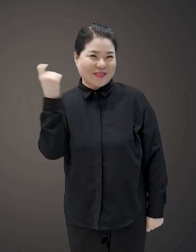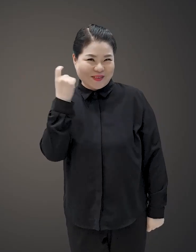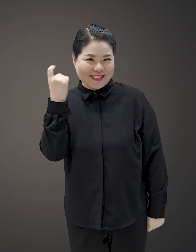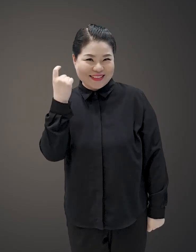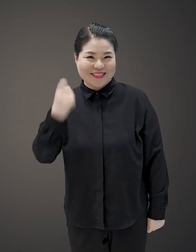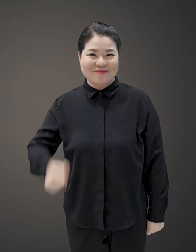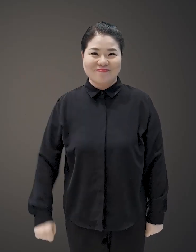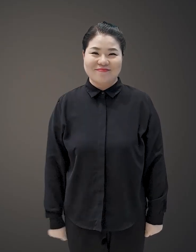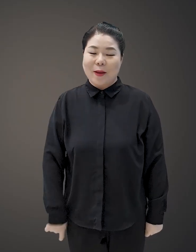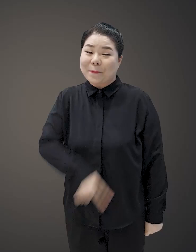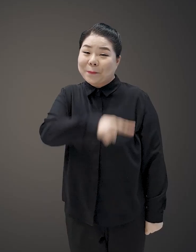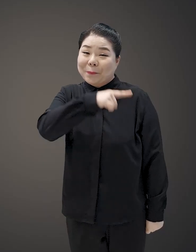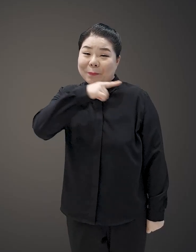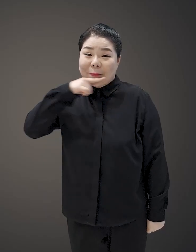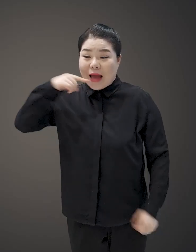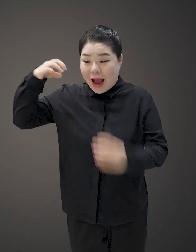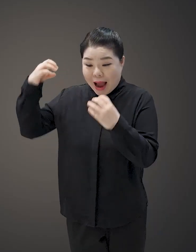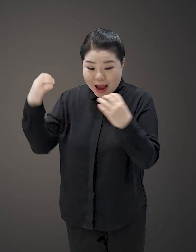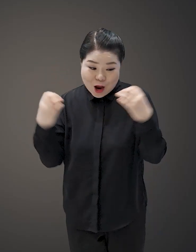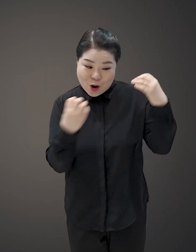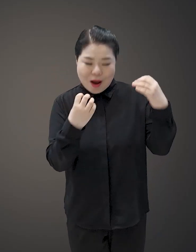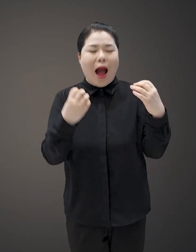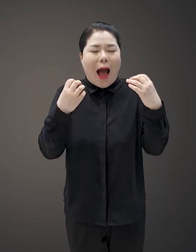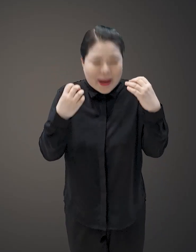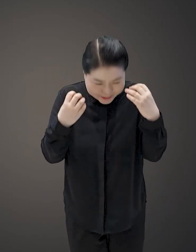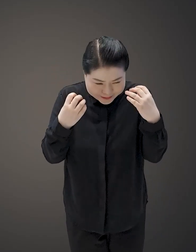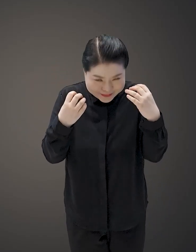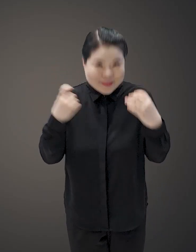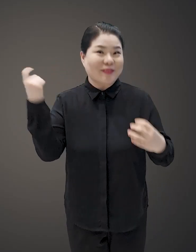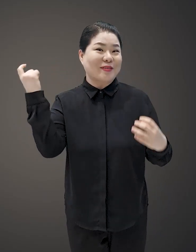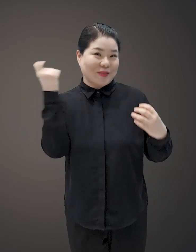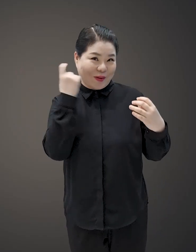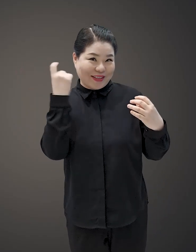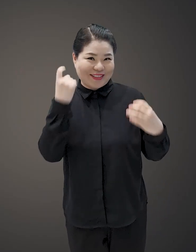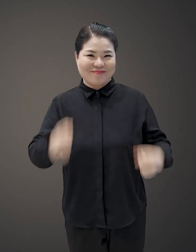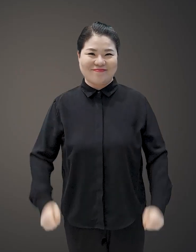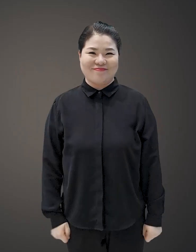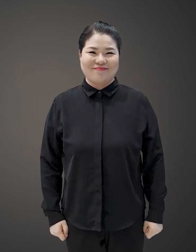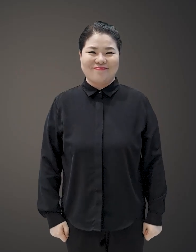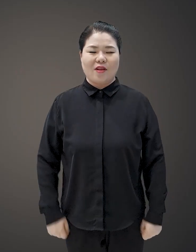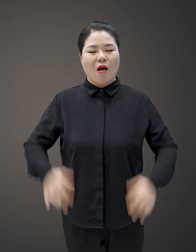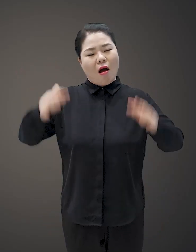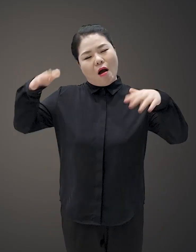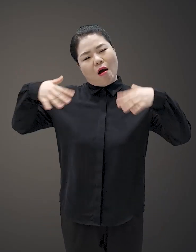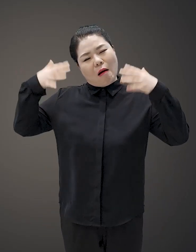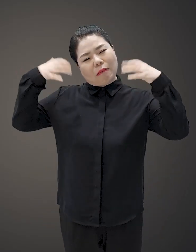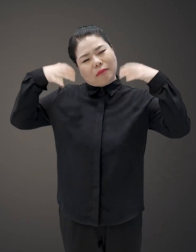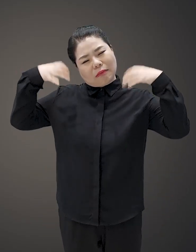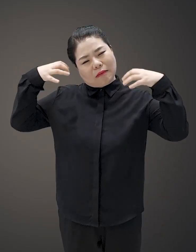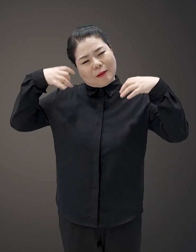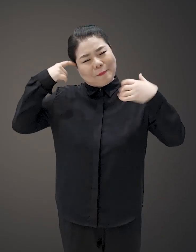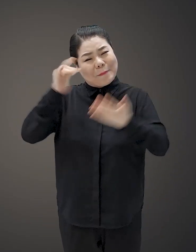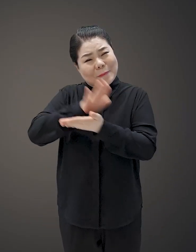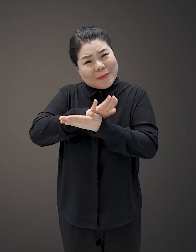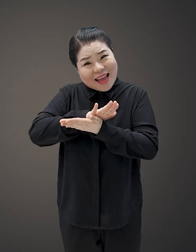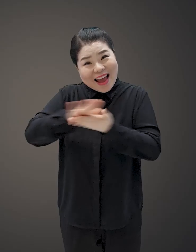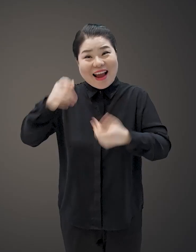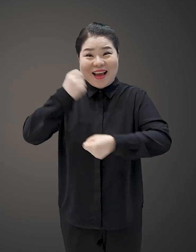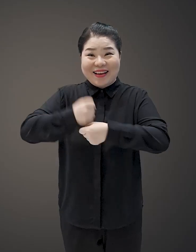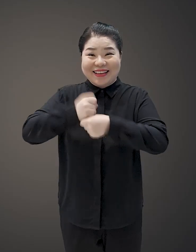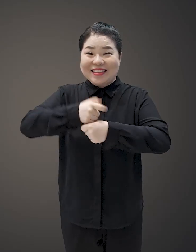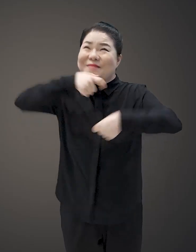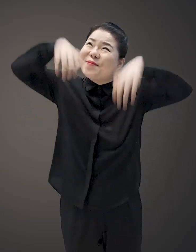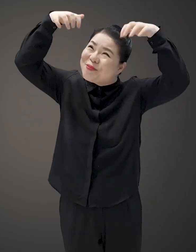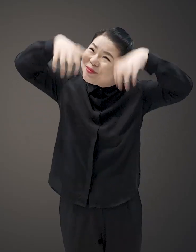소리. 새빨간 수박을 크게 베어 무는 소리. 더위를 날려주는 시원한 빗소리.